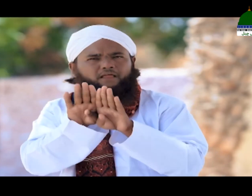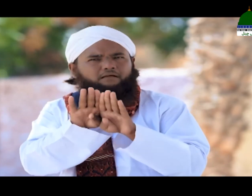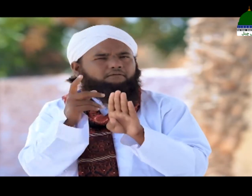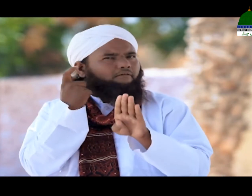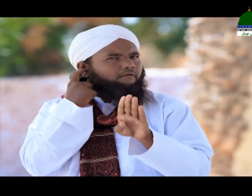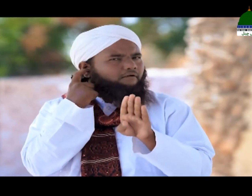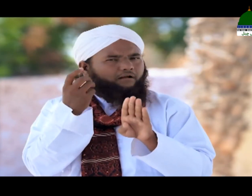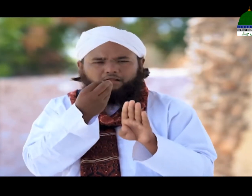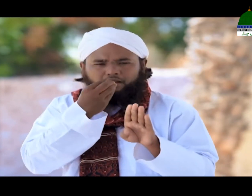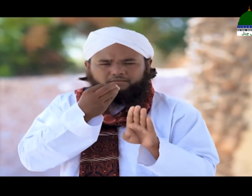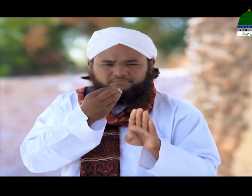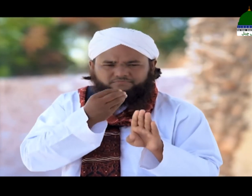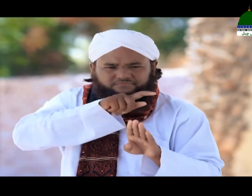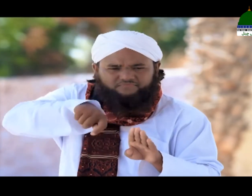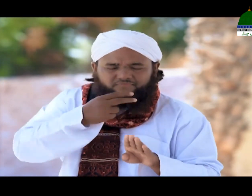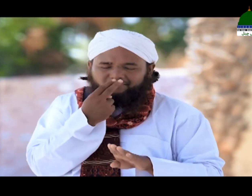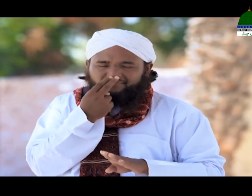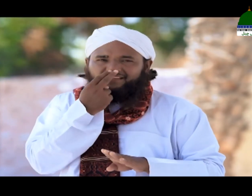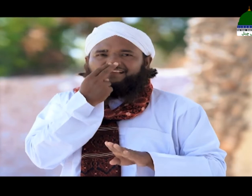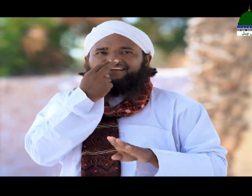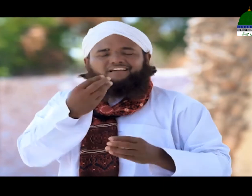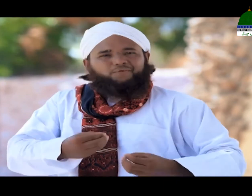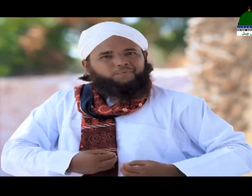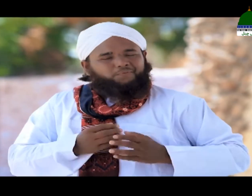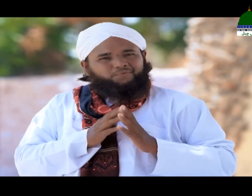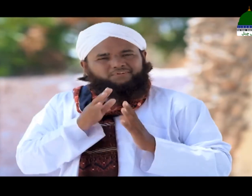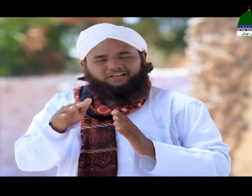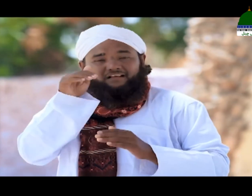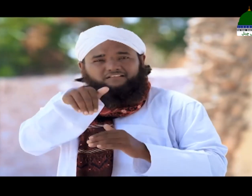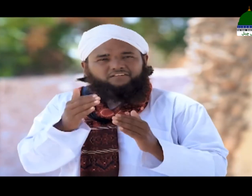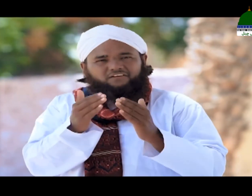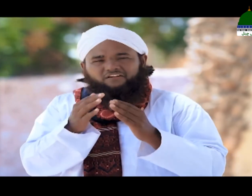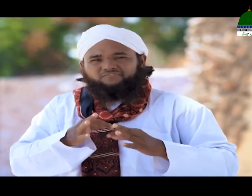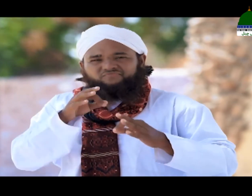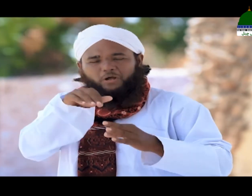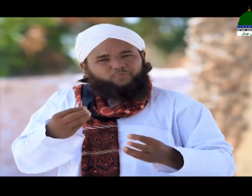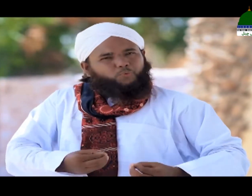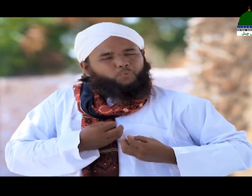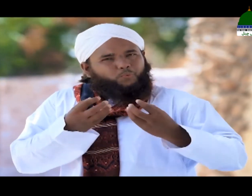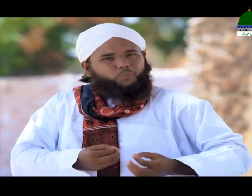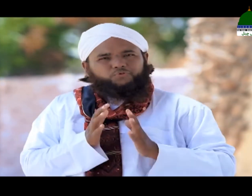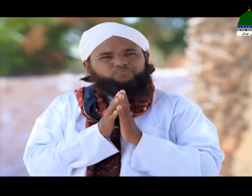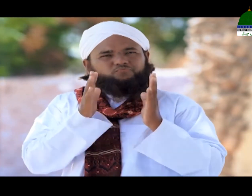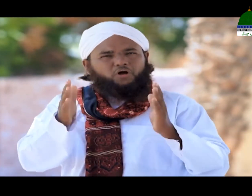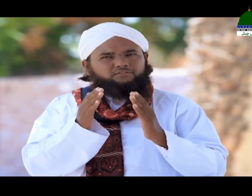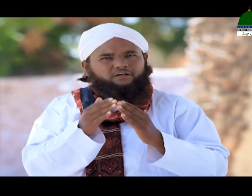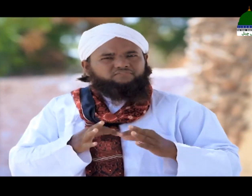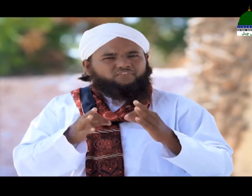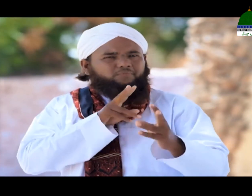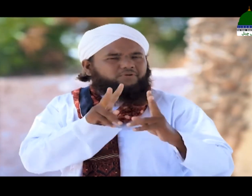کے اندر سے کھانے پکنے کی خوشبو آئی اور ایسا محسوس ہوا جیسے اندر بہت خوشی کا سما ہے، سارے گھر والے